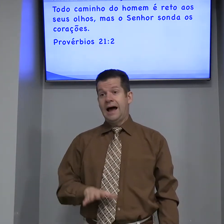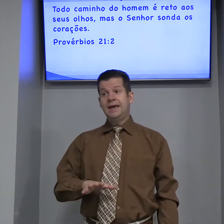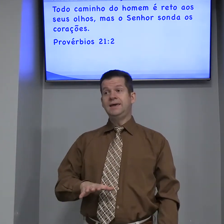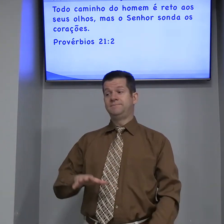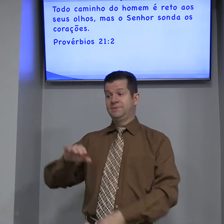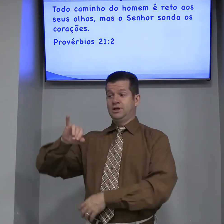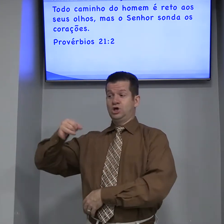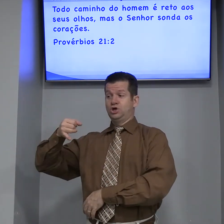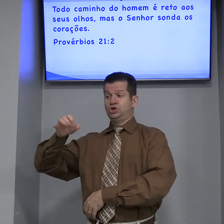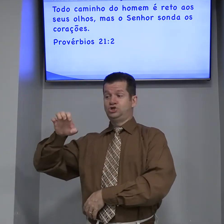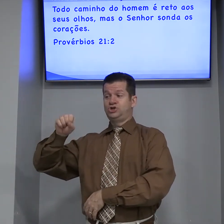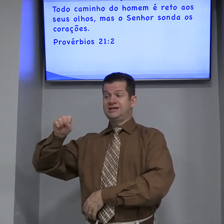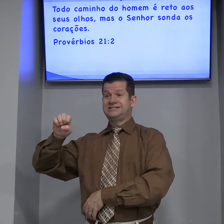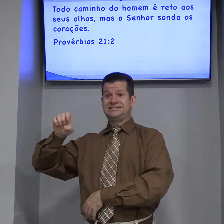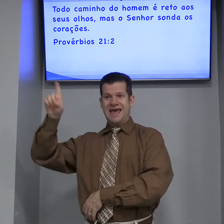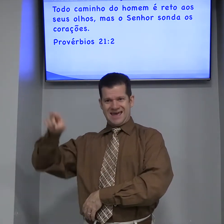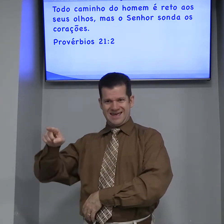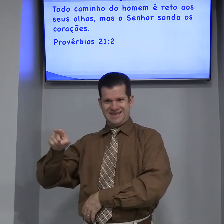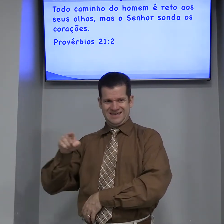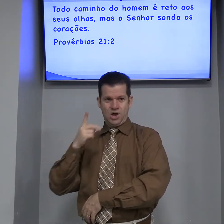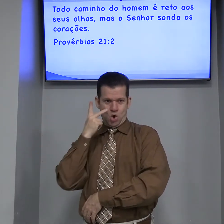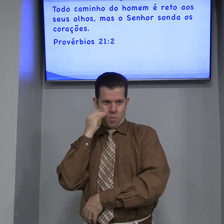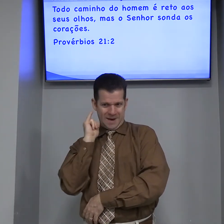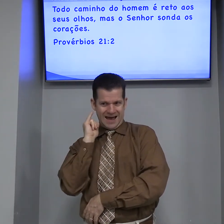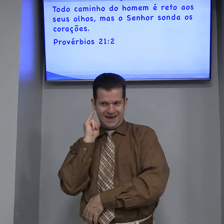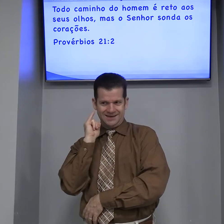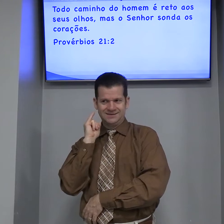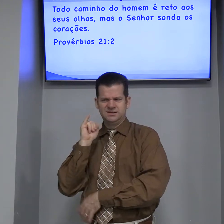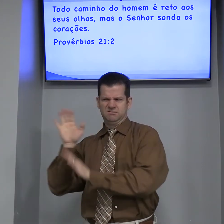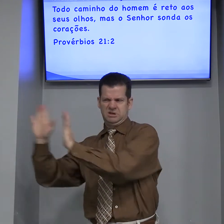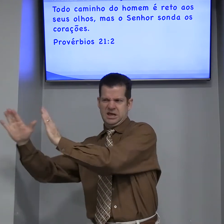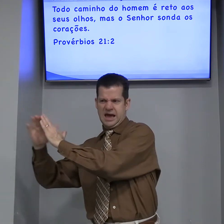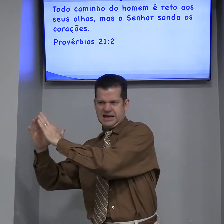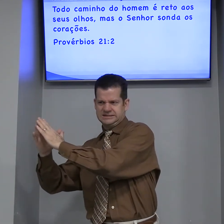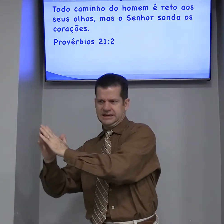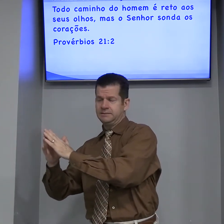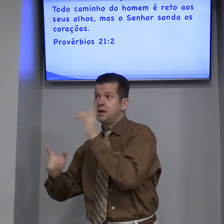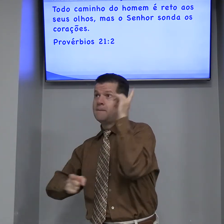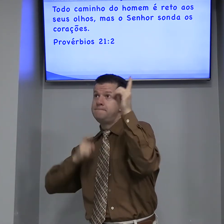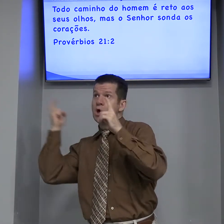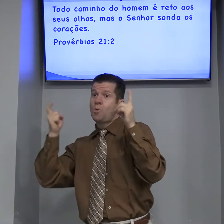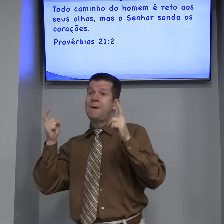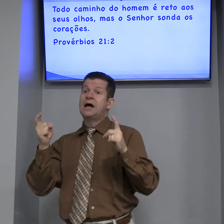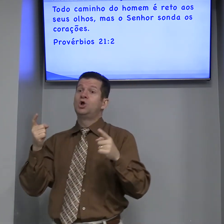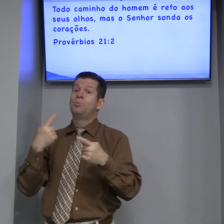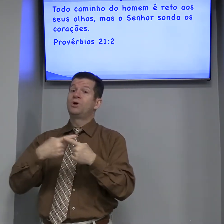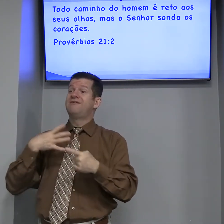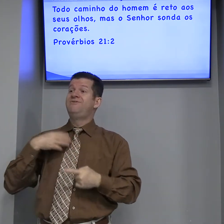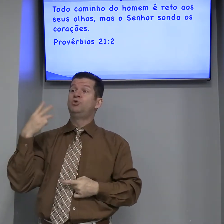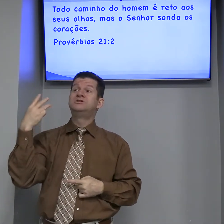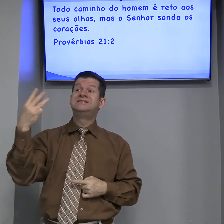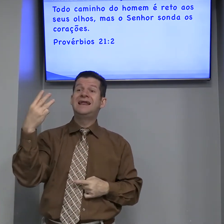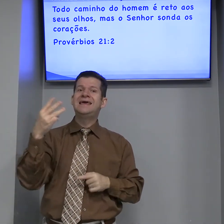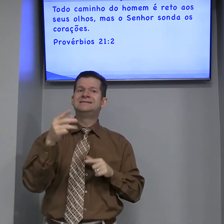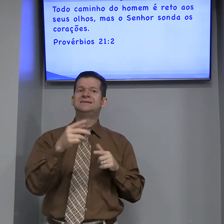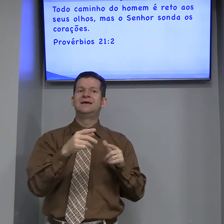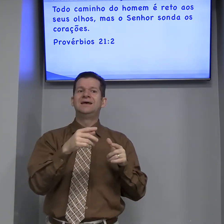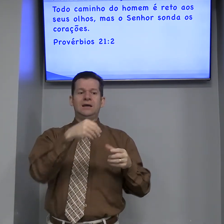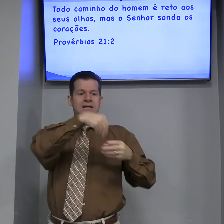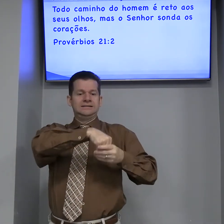Aí, Jessé, o pai, casa, né? Preocupado, porque filhos três